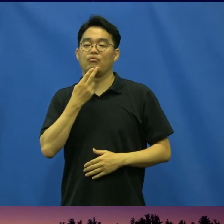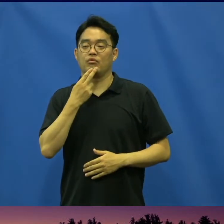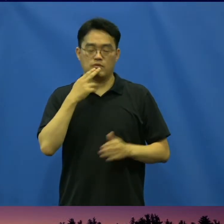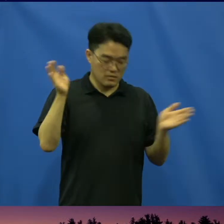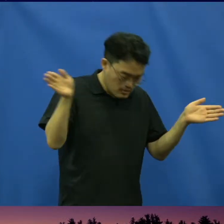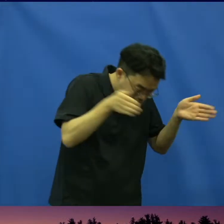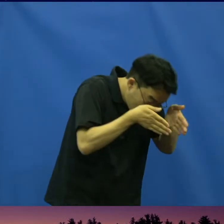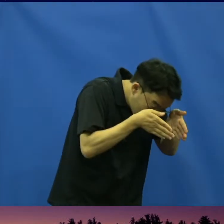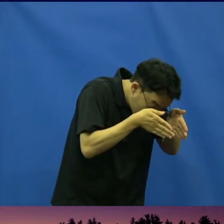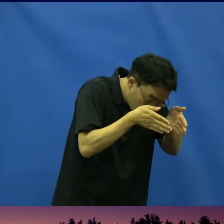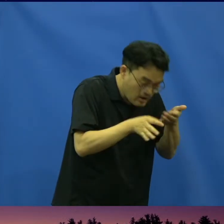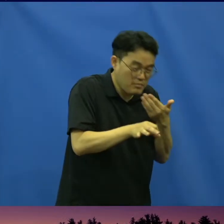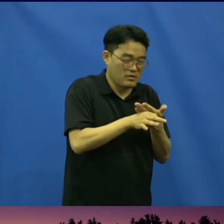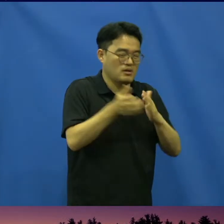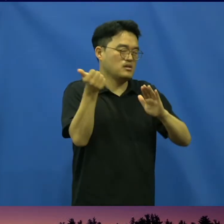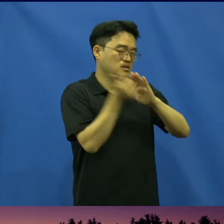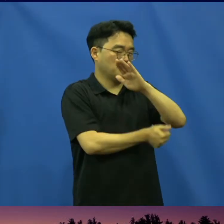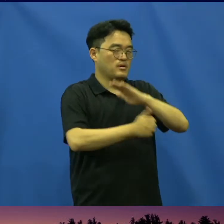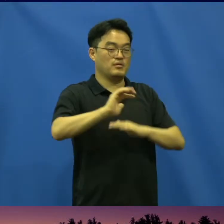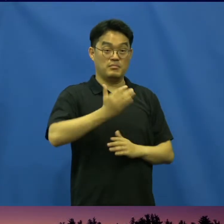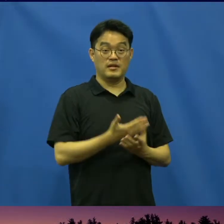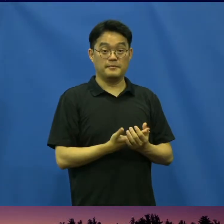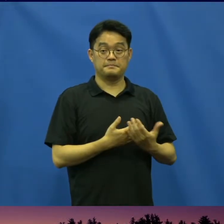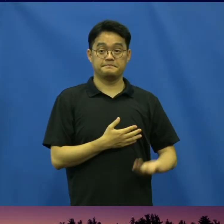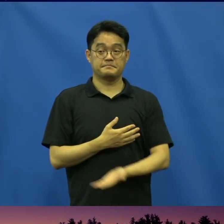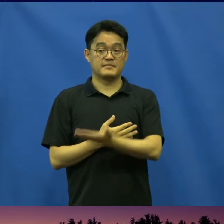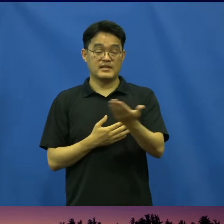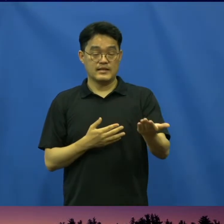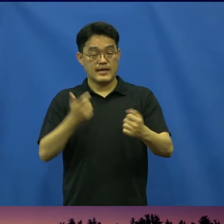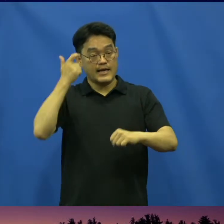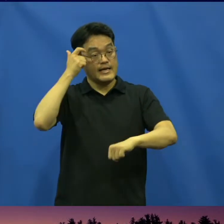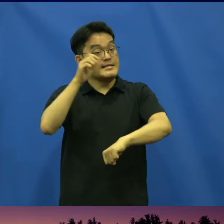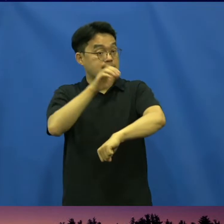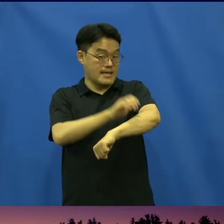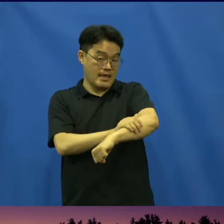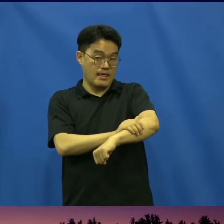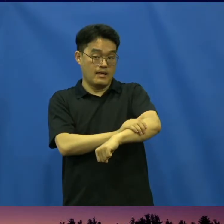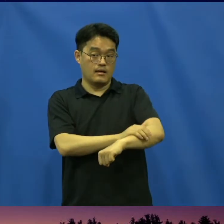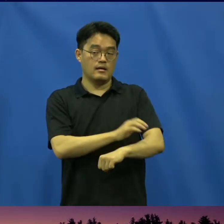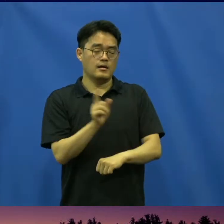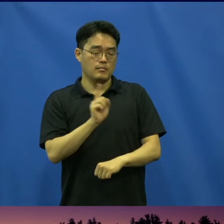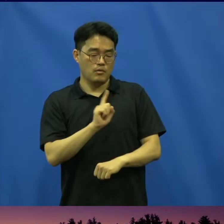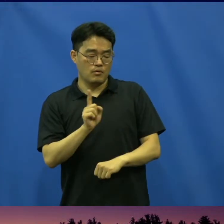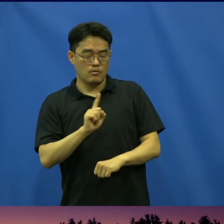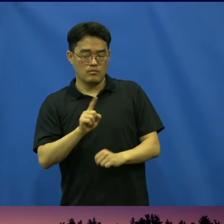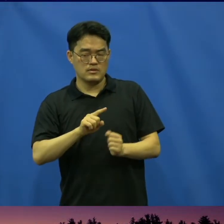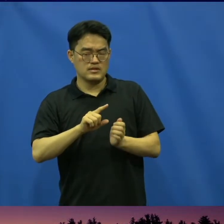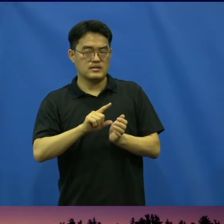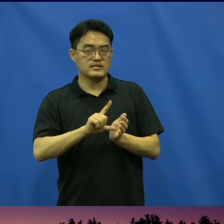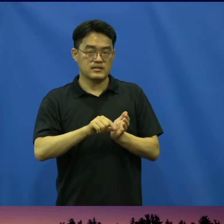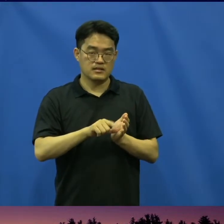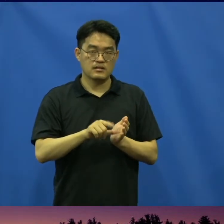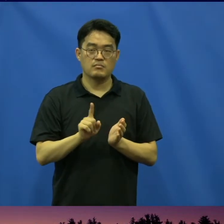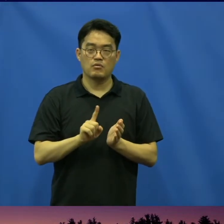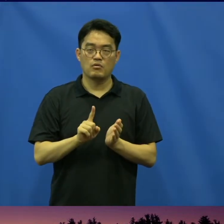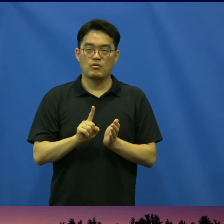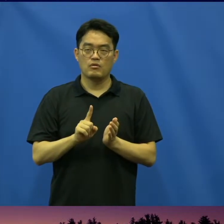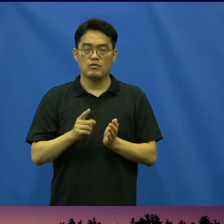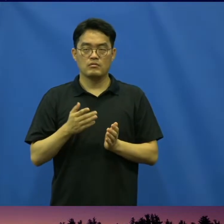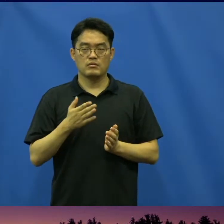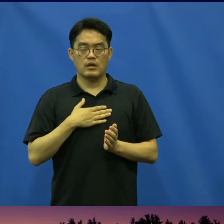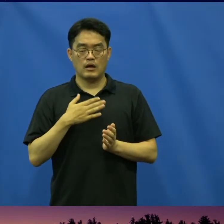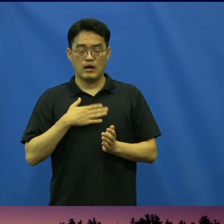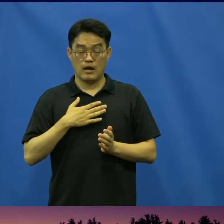자, 지혜는 시기와 연관이 있는 걸 오늘 11절 얘기하고 있어요. 내가 다시 해 아래에서 보니 빠른 경주자들이라고